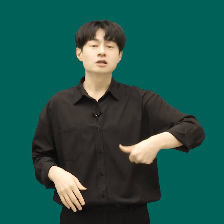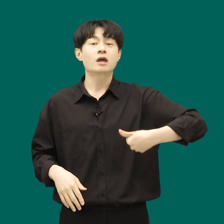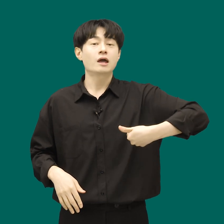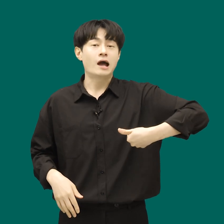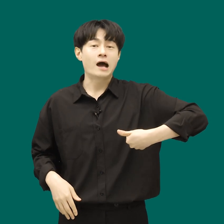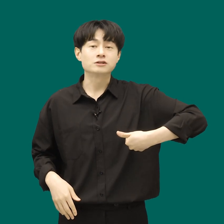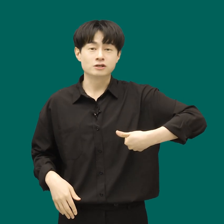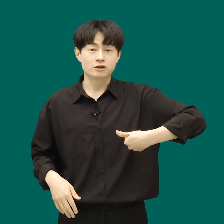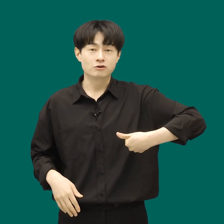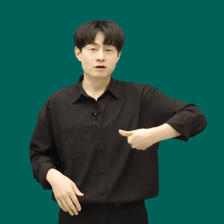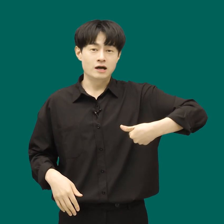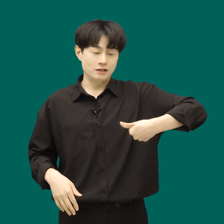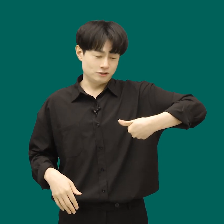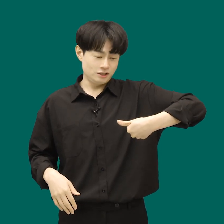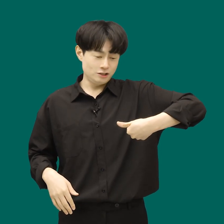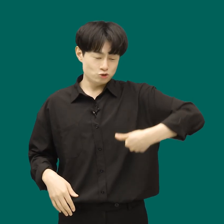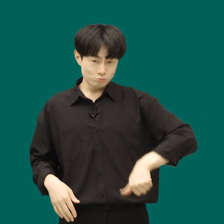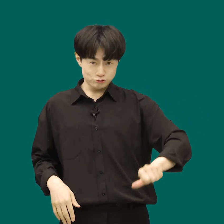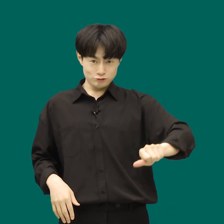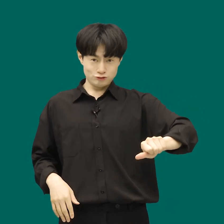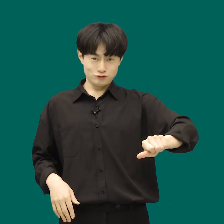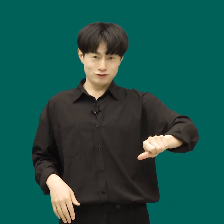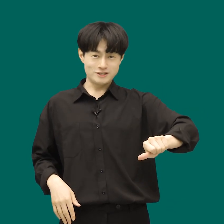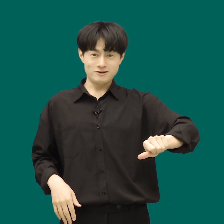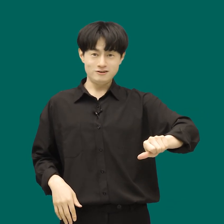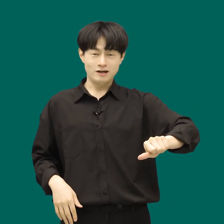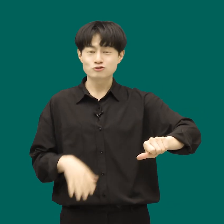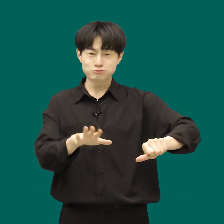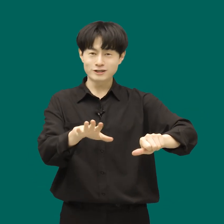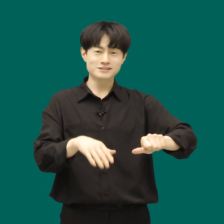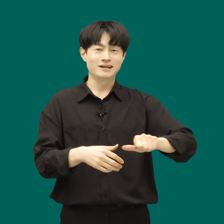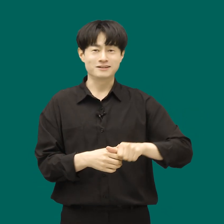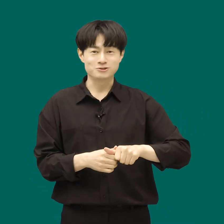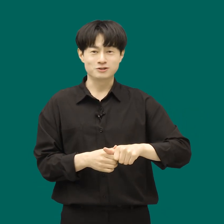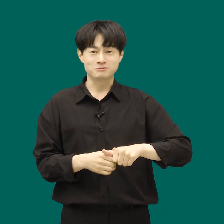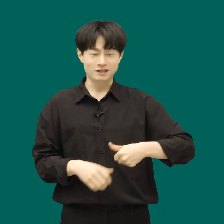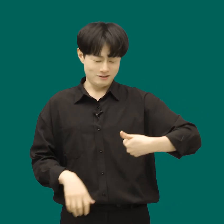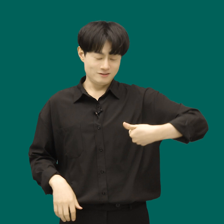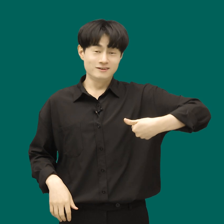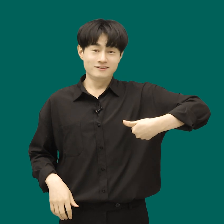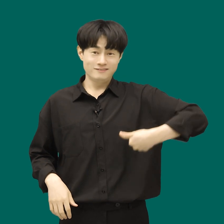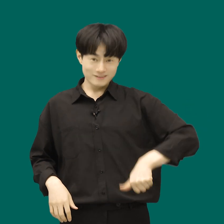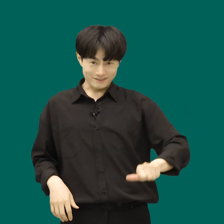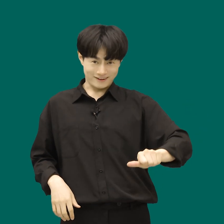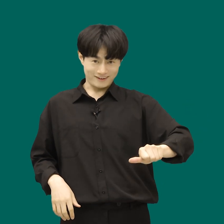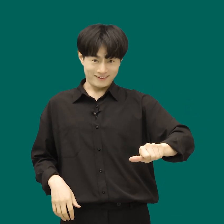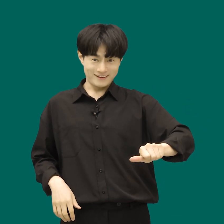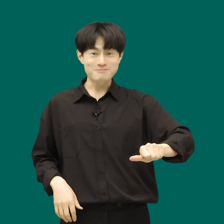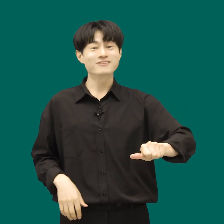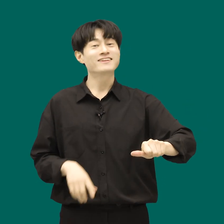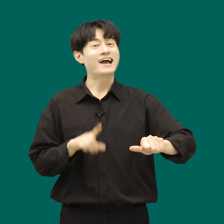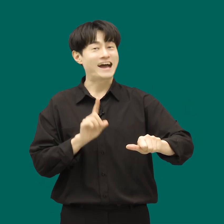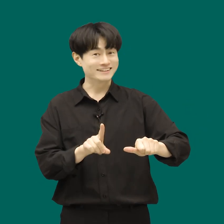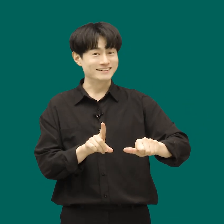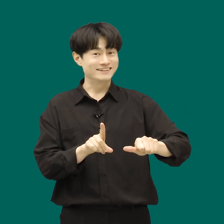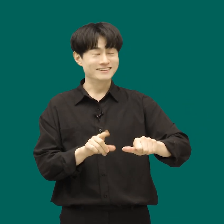이게 아들이에요. 아들이 순풍해서 순풍까지는 안 따라하셔도 됩니다. 이렇게 하면 아들.